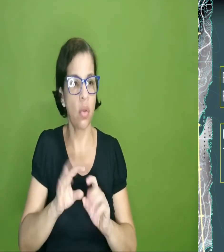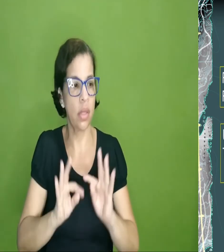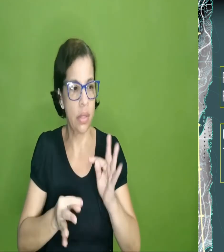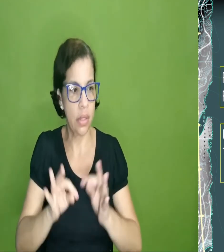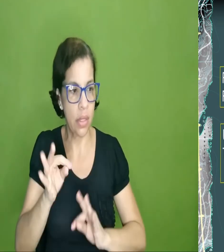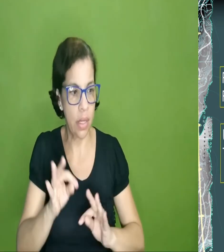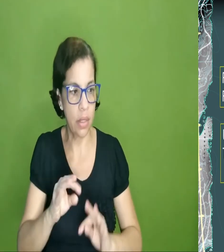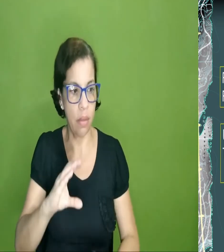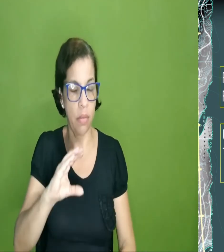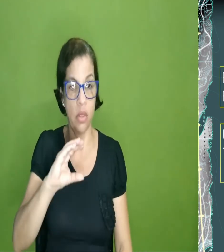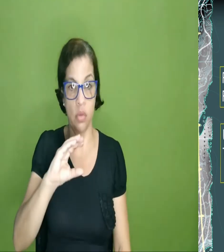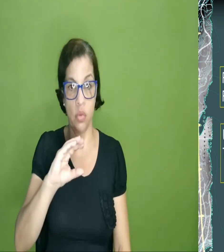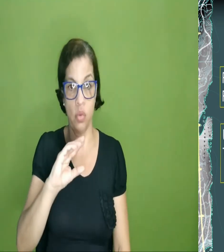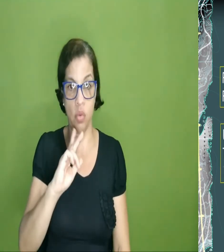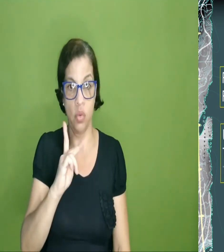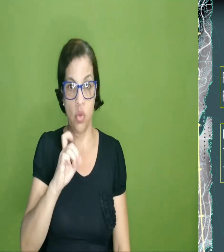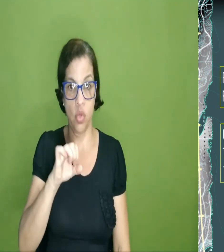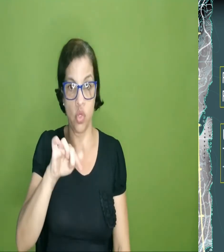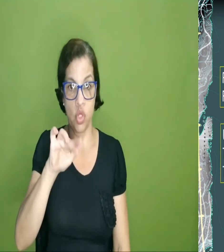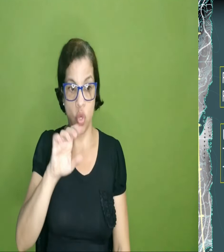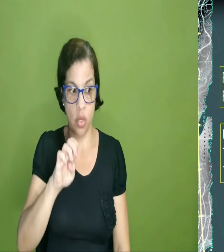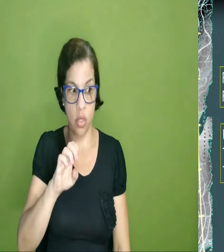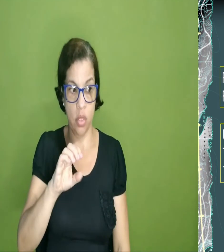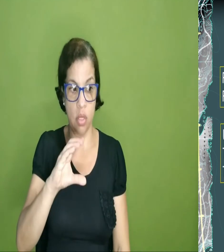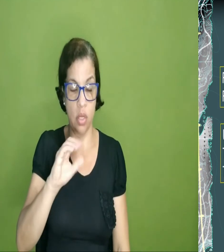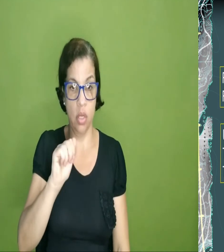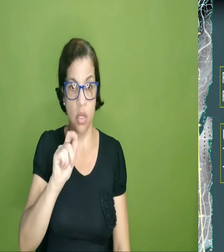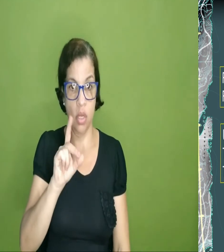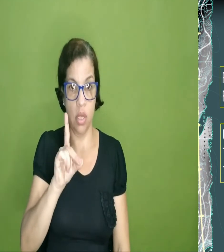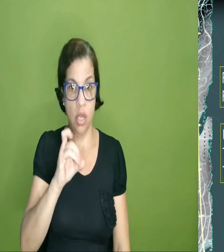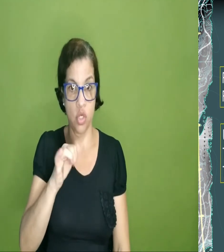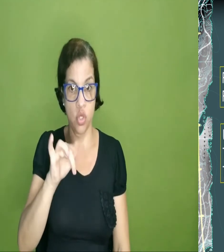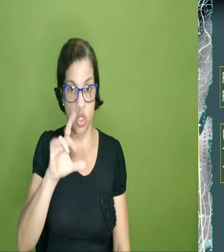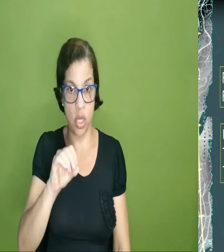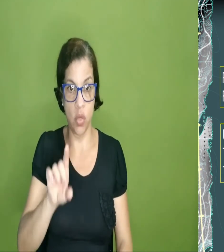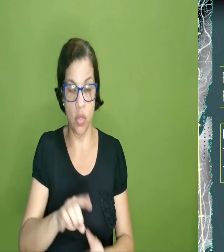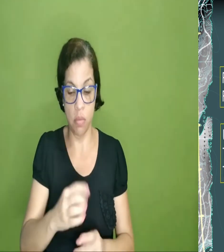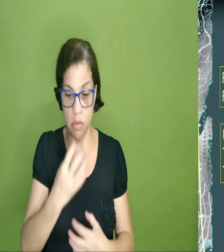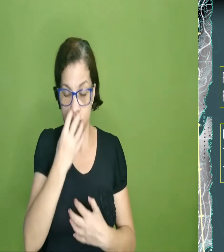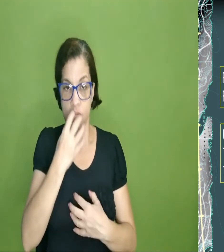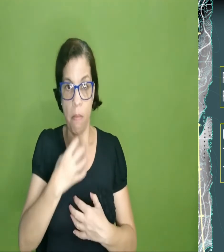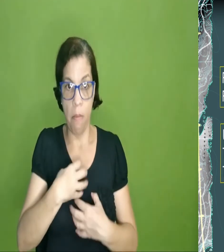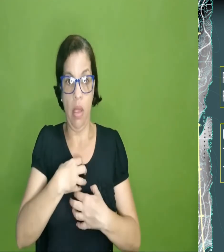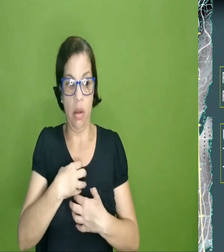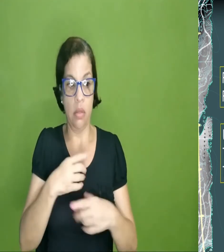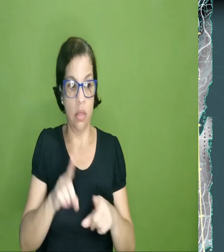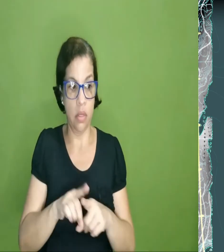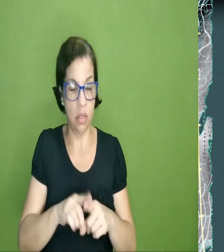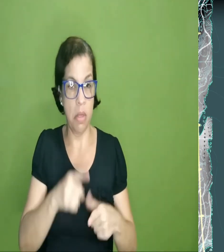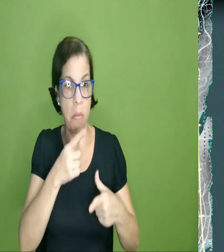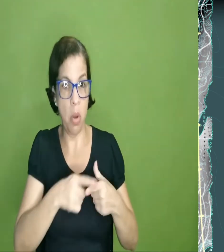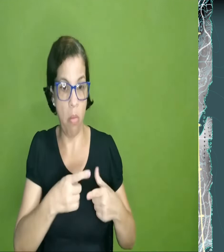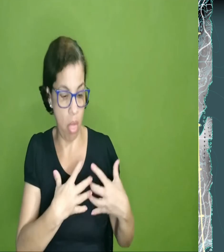tratamento do choque cardiogênico e da parada cardiorrespiratória e no tratamento da insuficiência cardíaca congestiva.